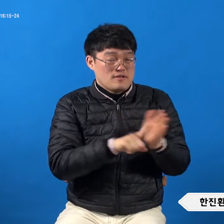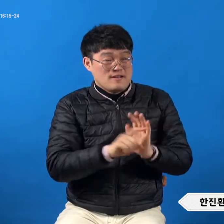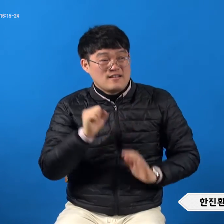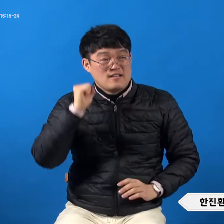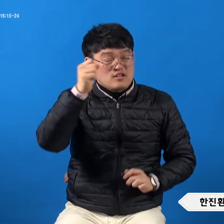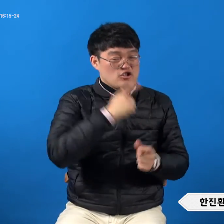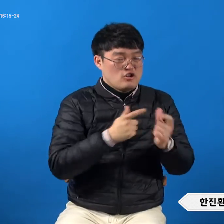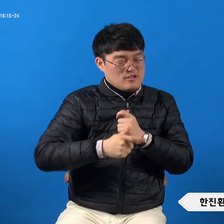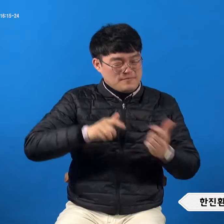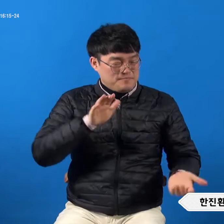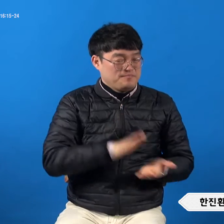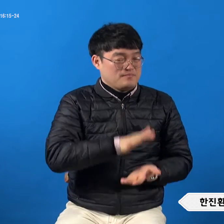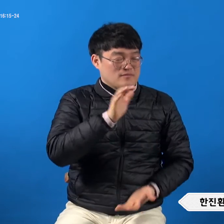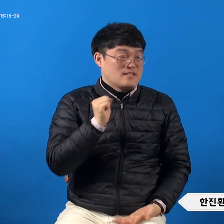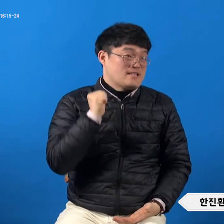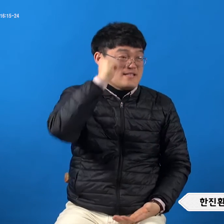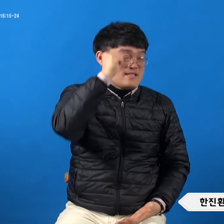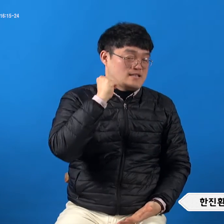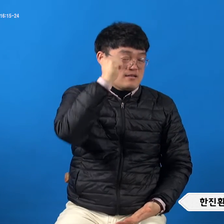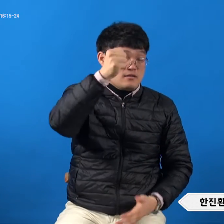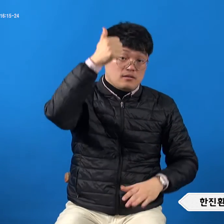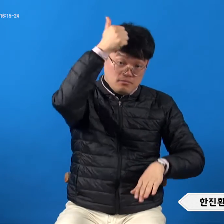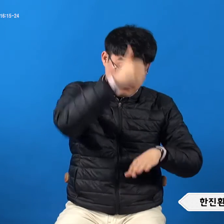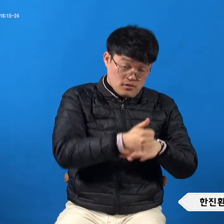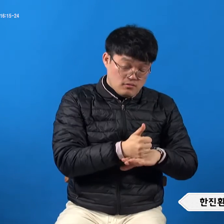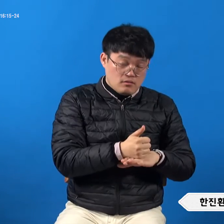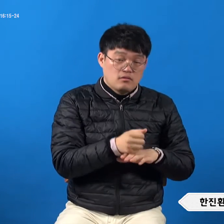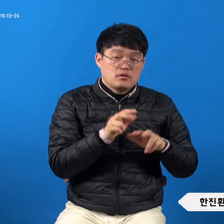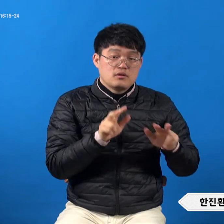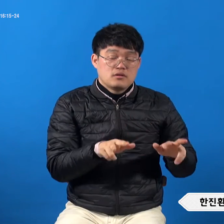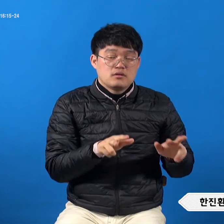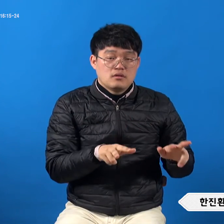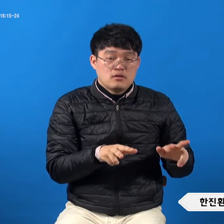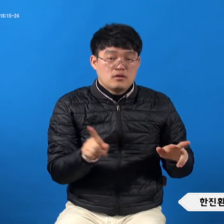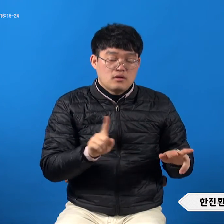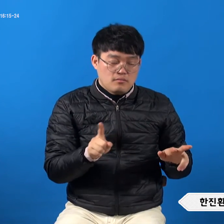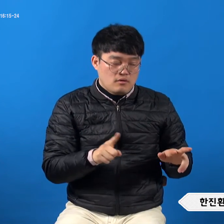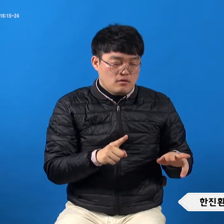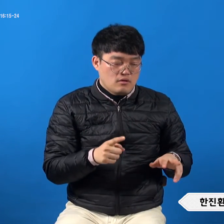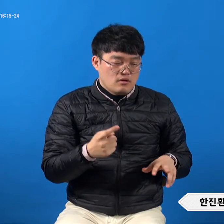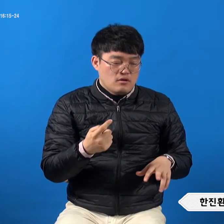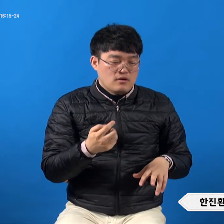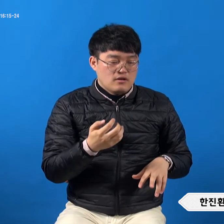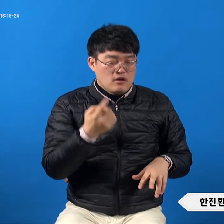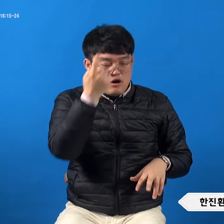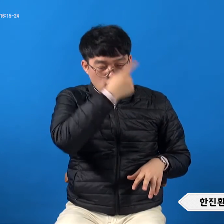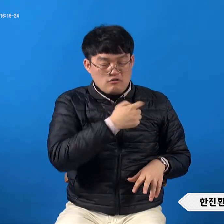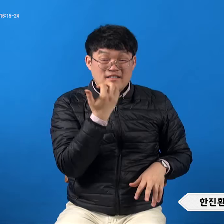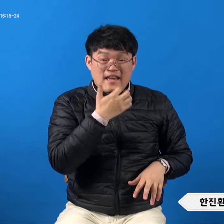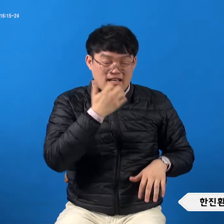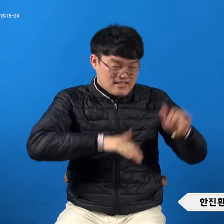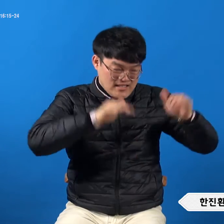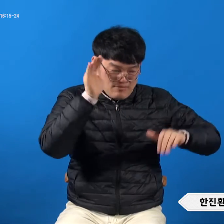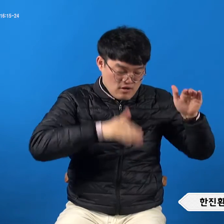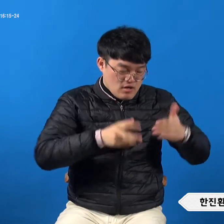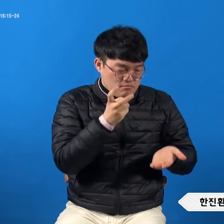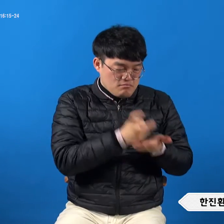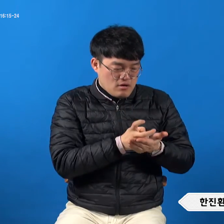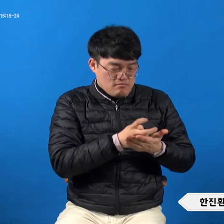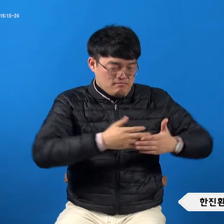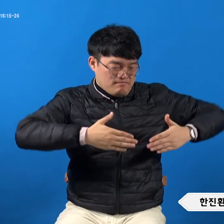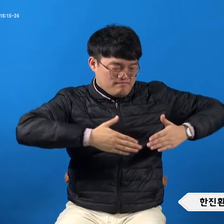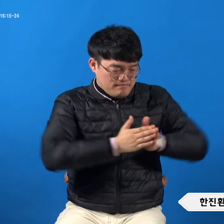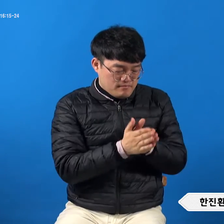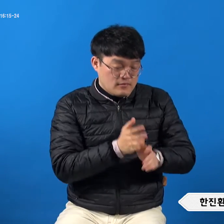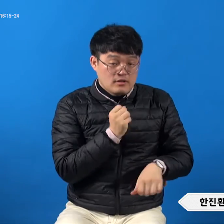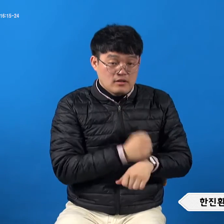감옥 속에서 더 뜨겁게 불탔고, 마침내 이제 이 인종차별 정책을 철폐하고